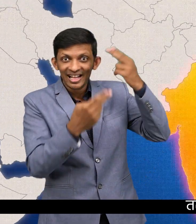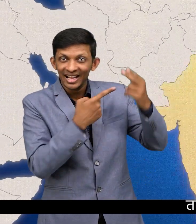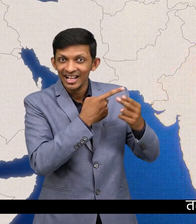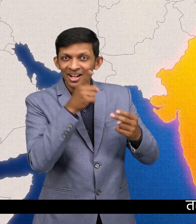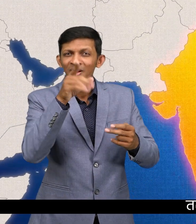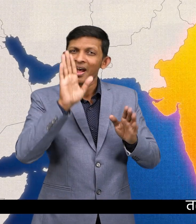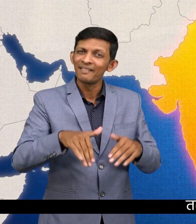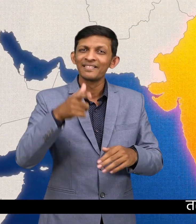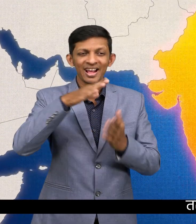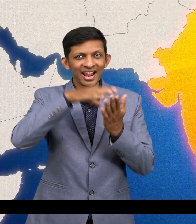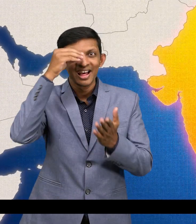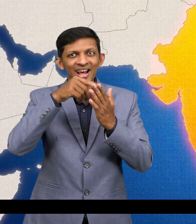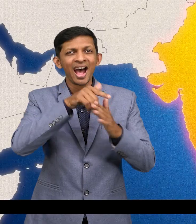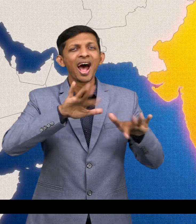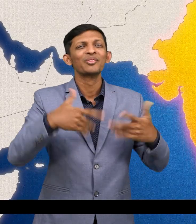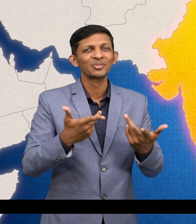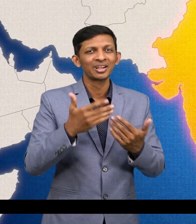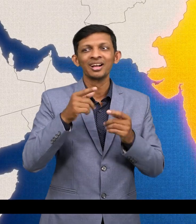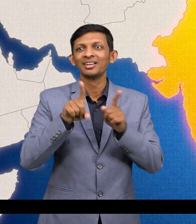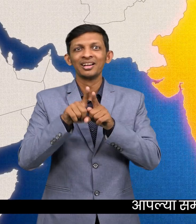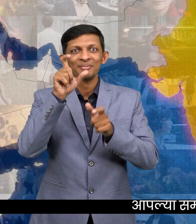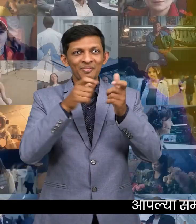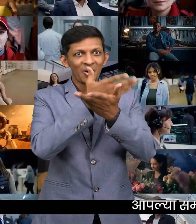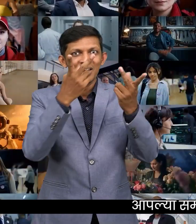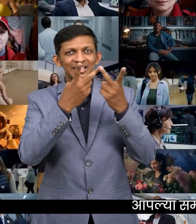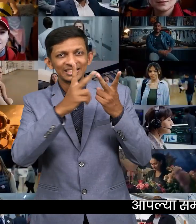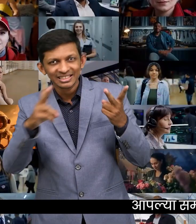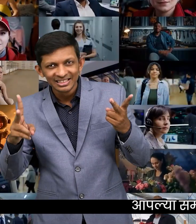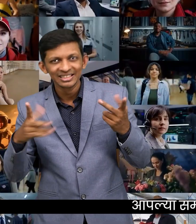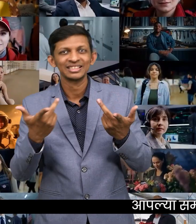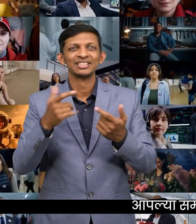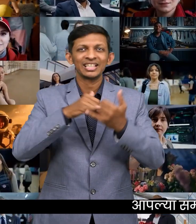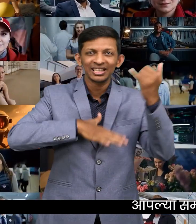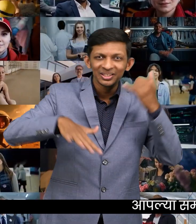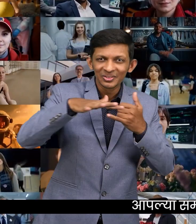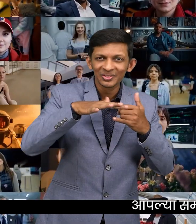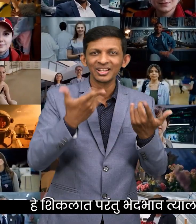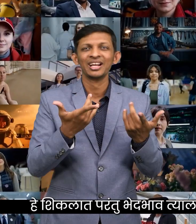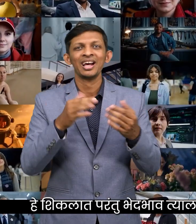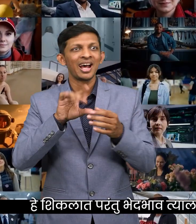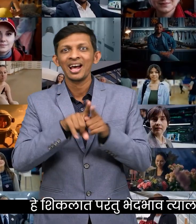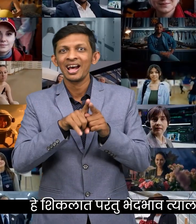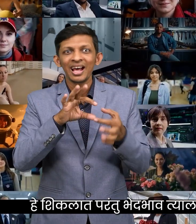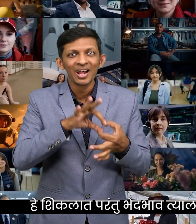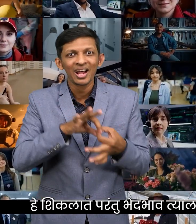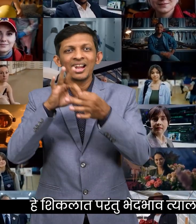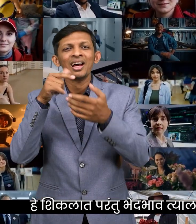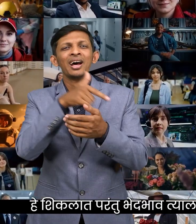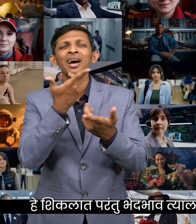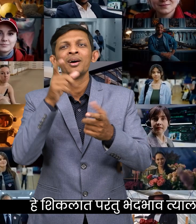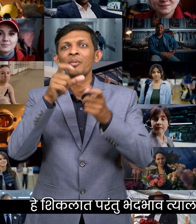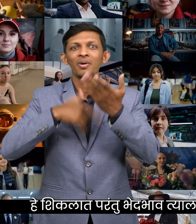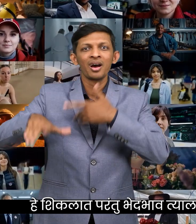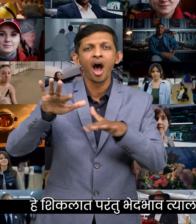तर या व्हिडिओमध्ये तुम्ही विविधता आपल्या समाजाला कसे अद्वितीय बनवते हे शिकलात,